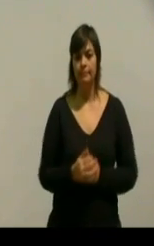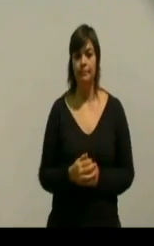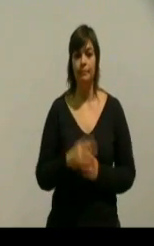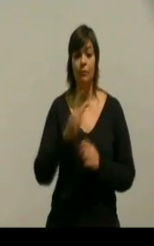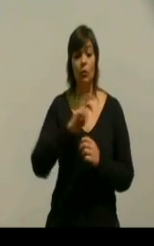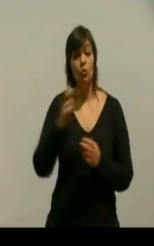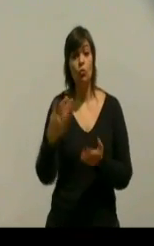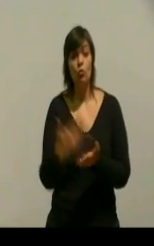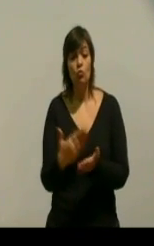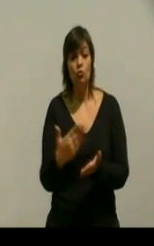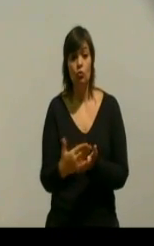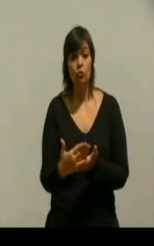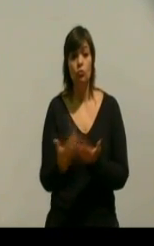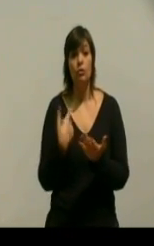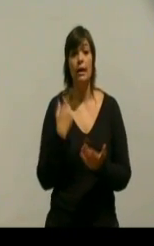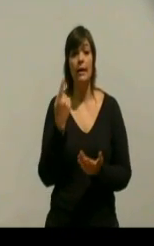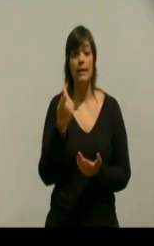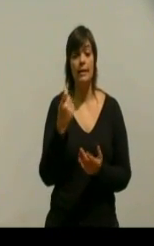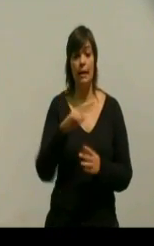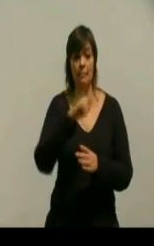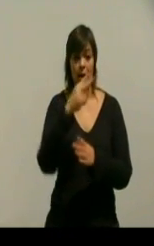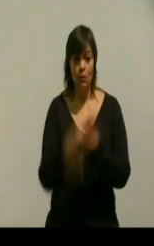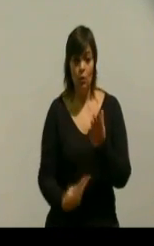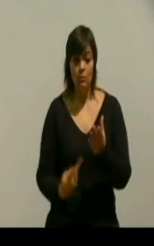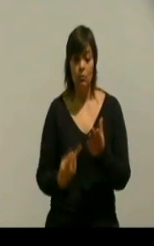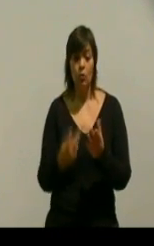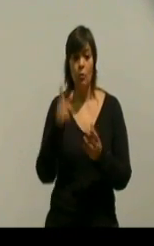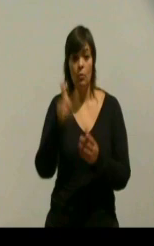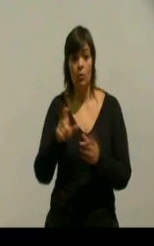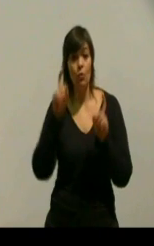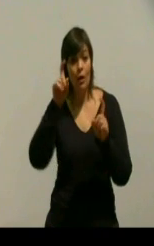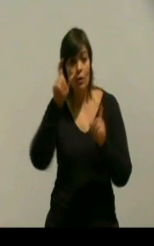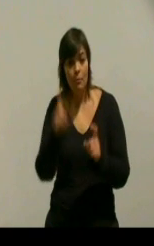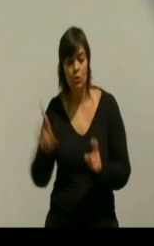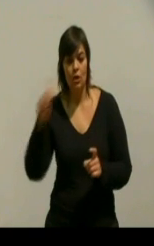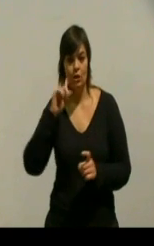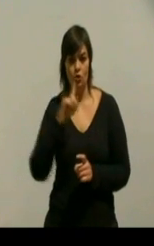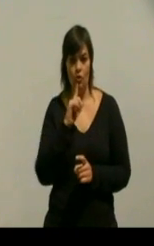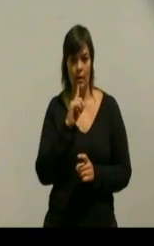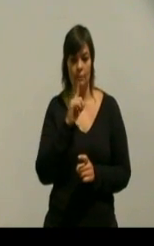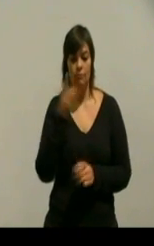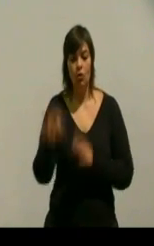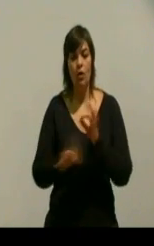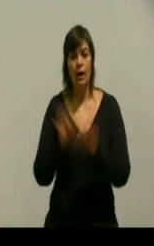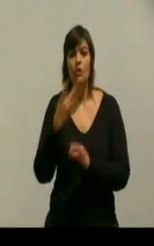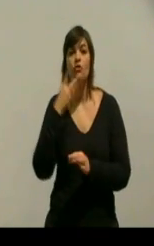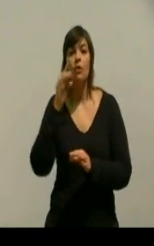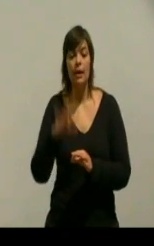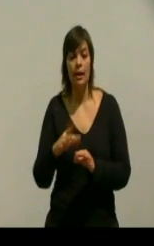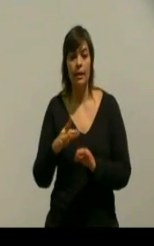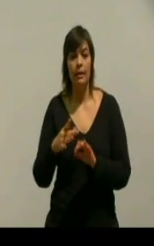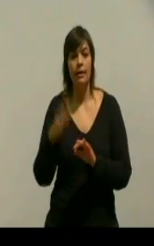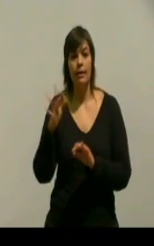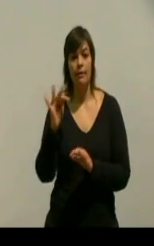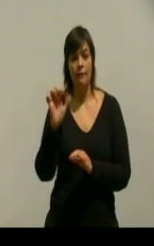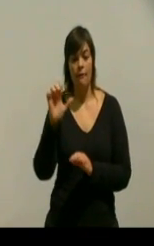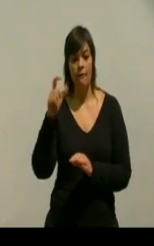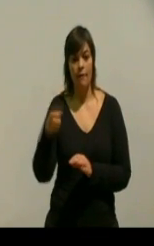Otro curso que he realizado es la necesidad del bilingüismo en la educación de las personas sordas. Lo organizó FEXAS, la Federación Extremeña